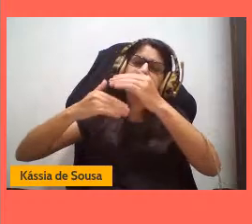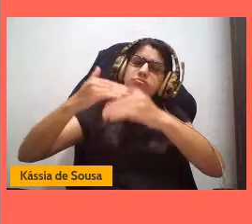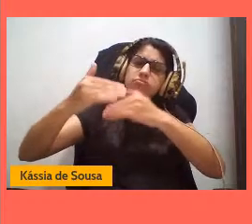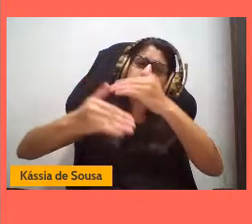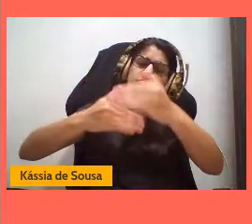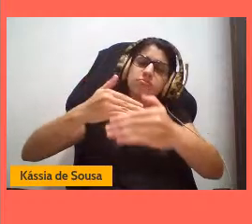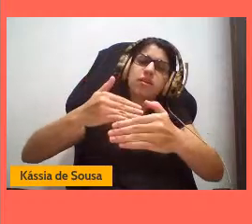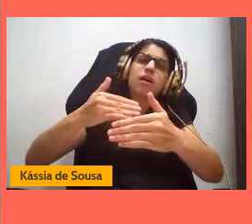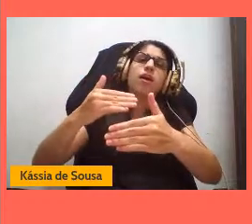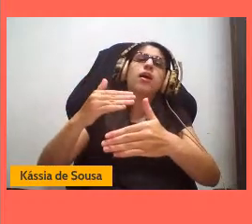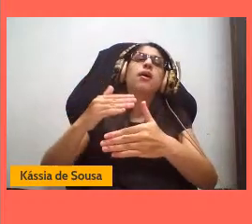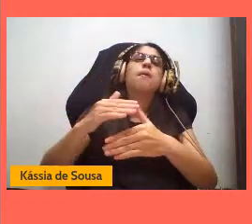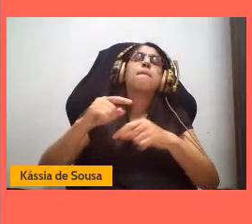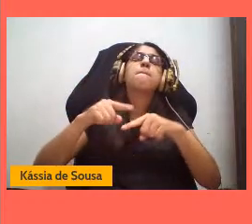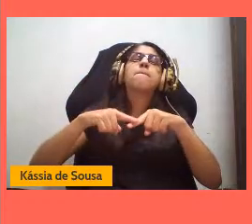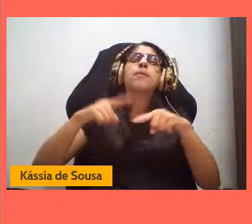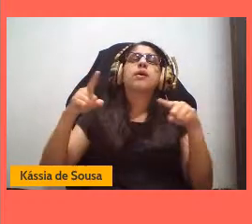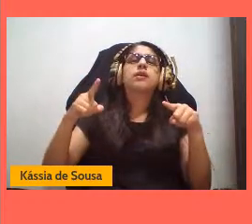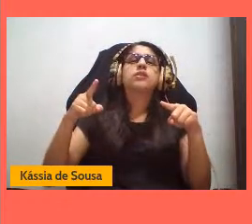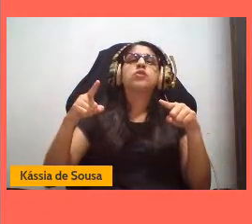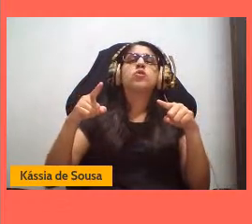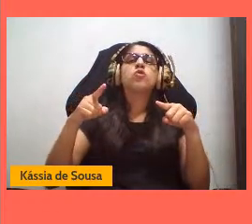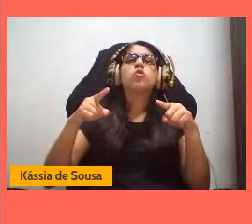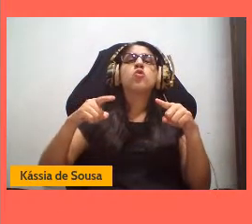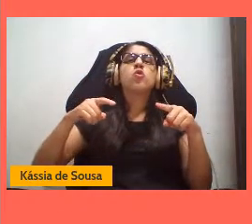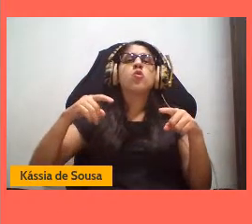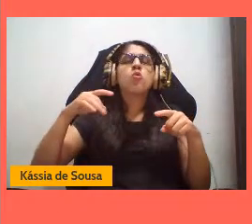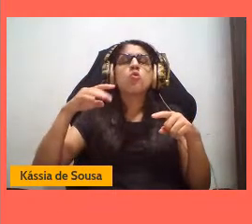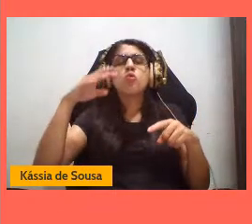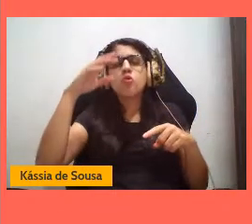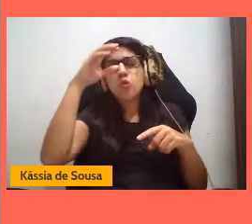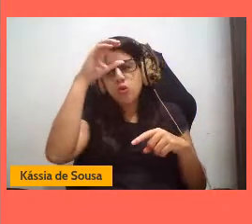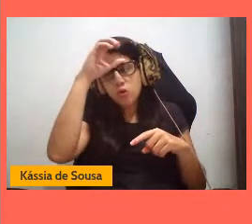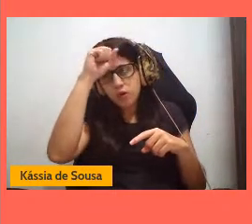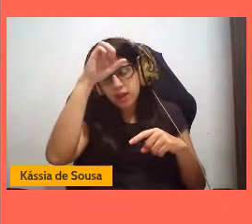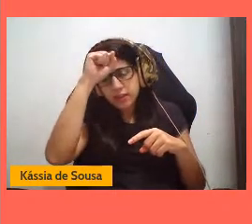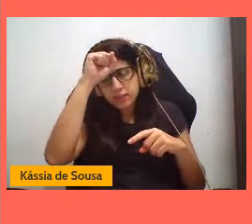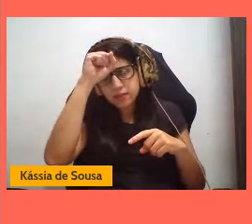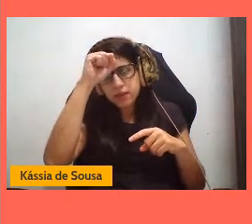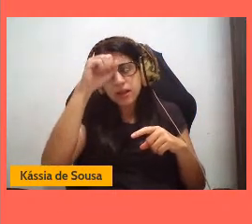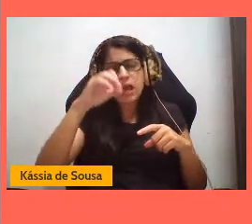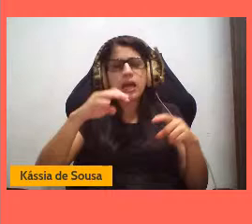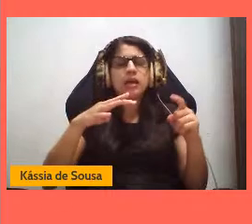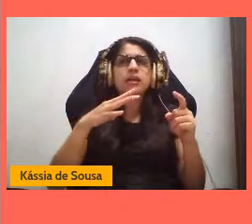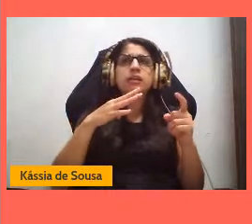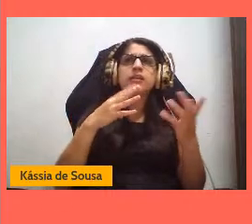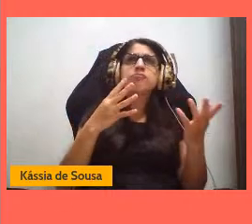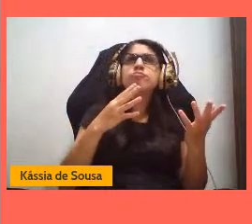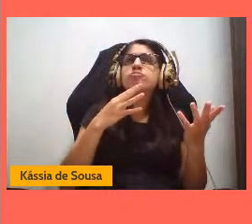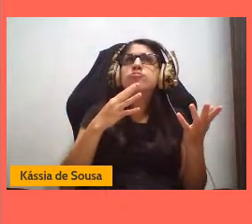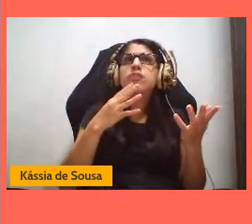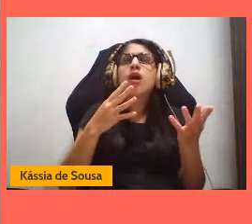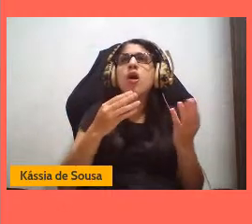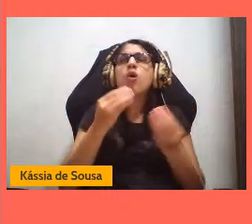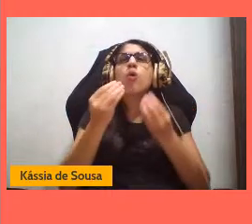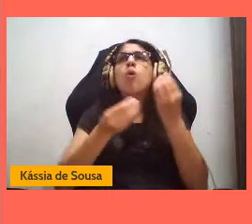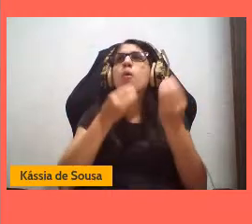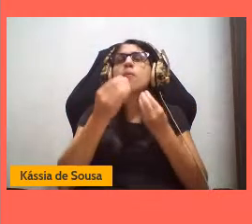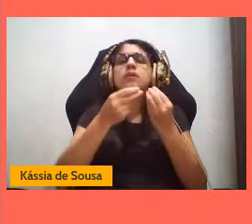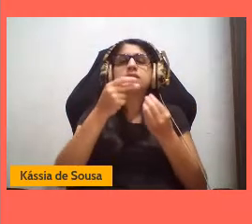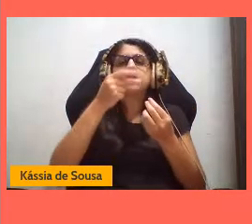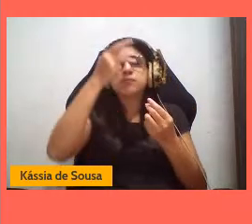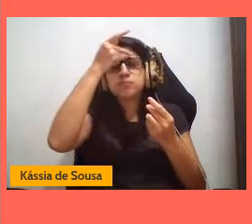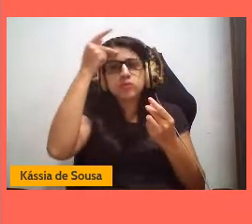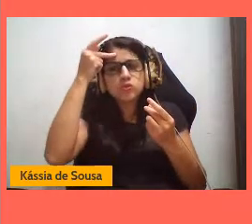mas o conhecimento no sentido de como que as pessoas estão pensando, né,